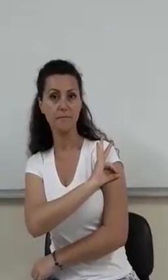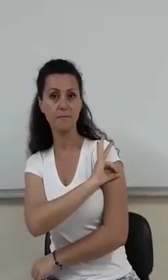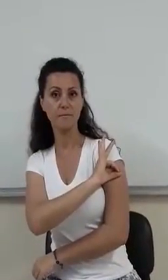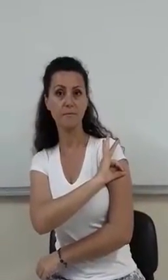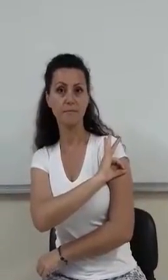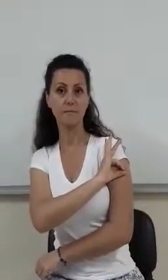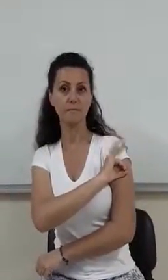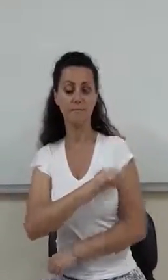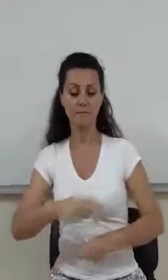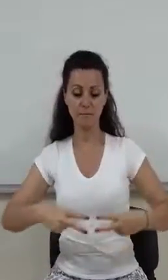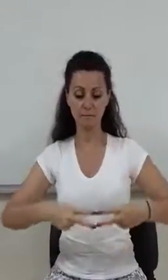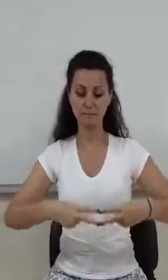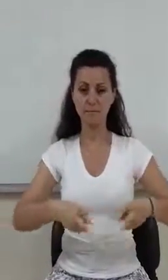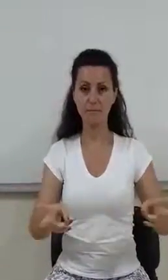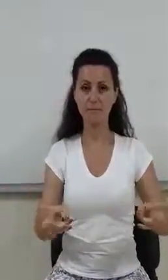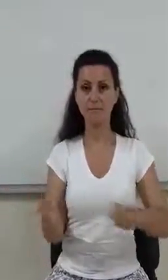açık öğretim,